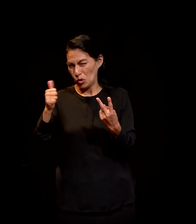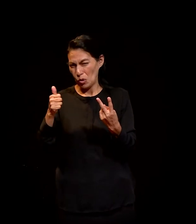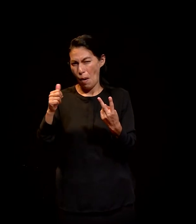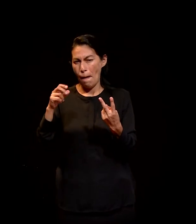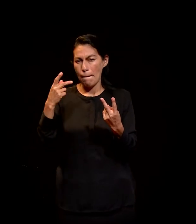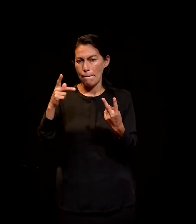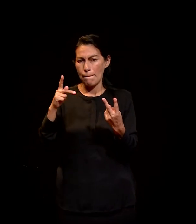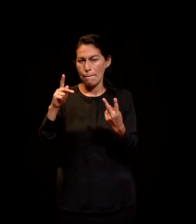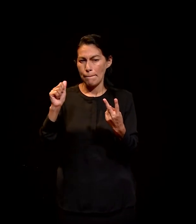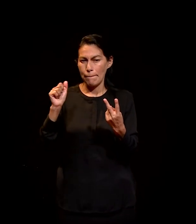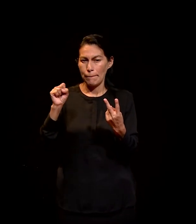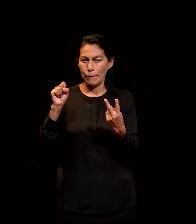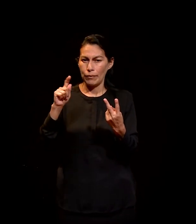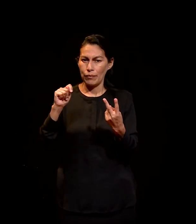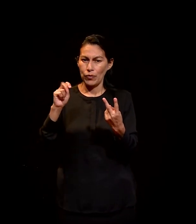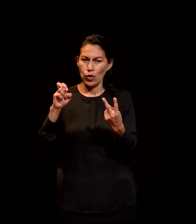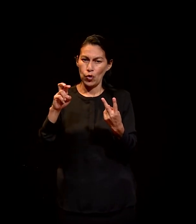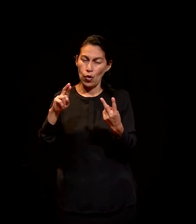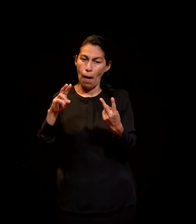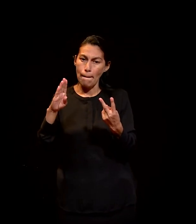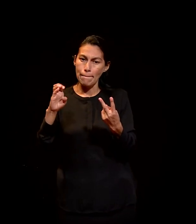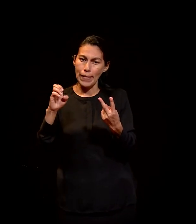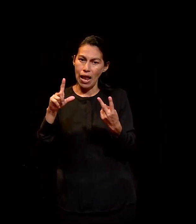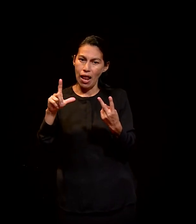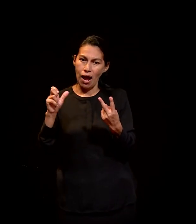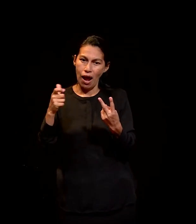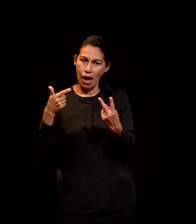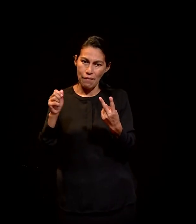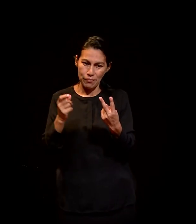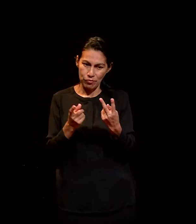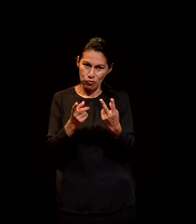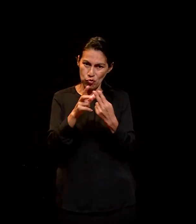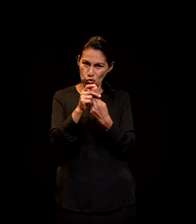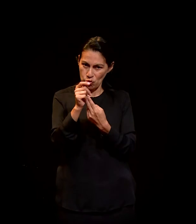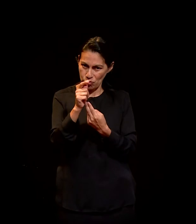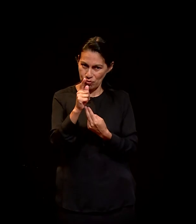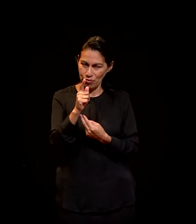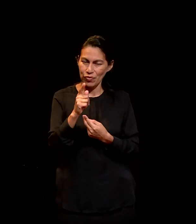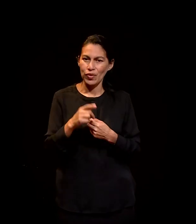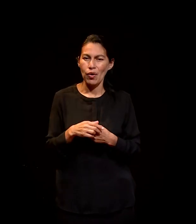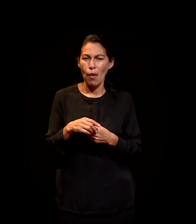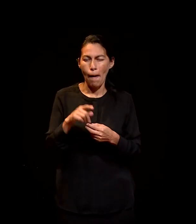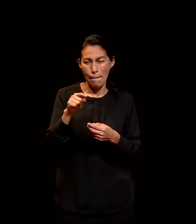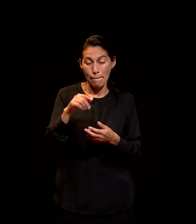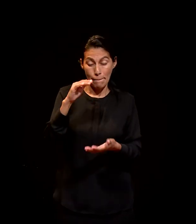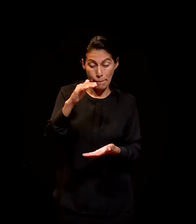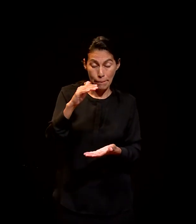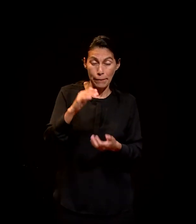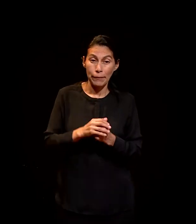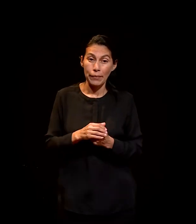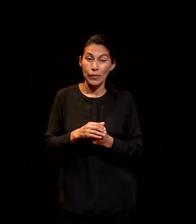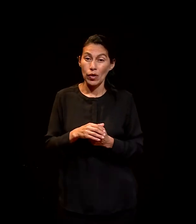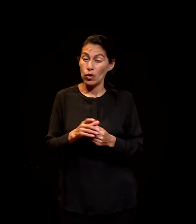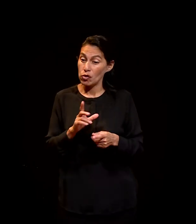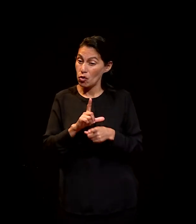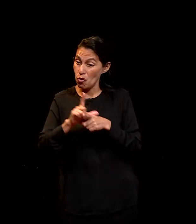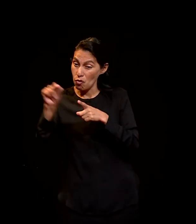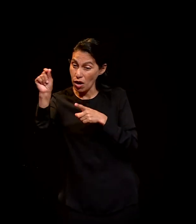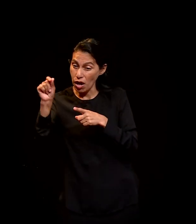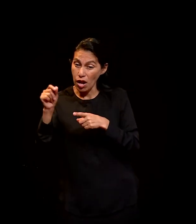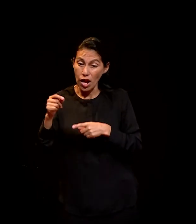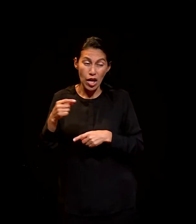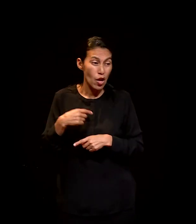atrás de ellos estén la mamá llamó al señor que nos ayuda con la jardinería yo voy corriendo y se